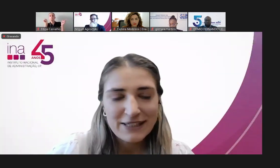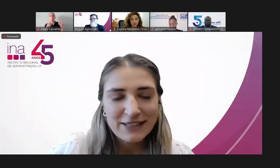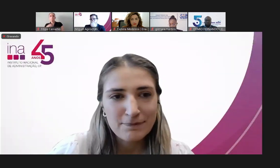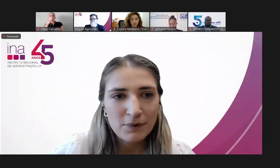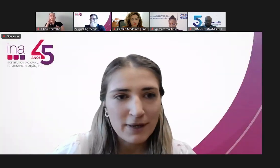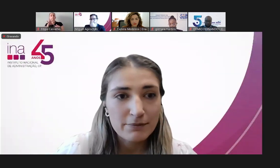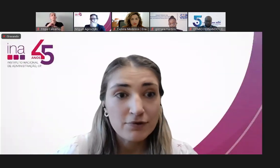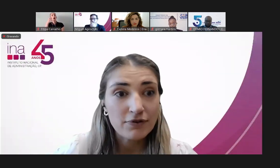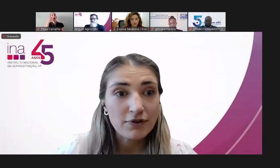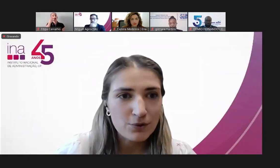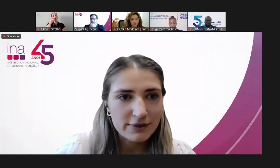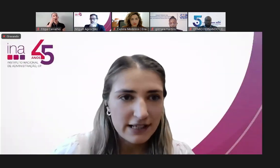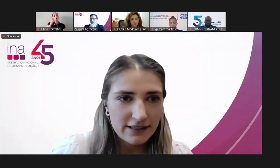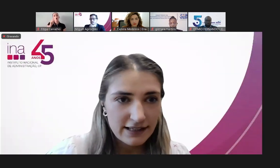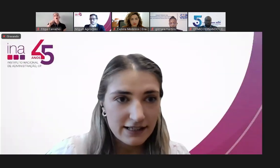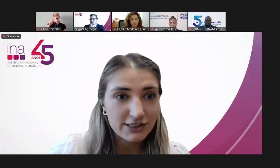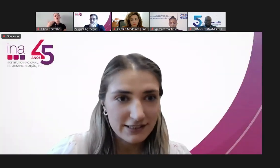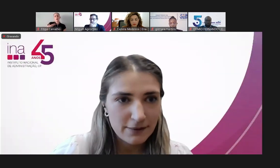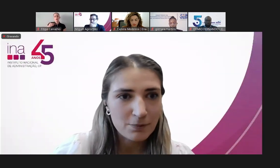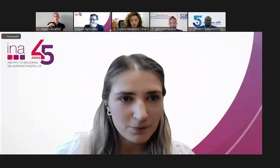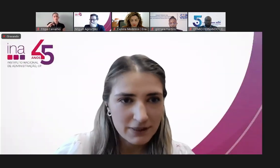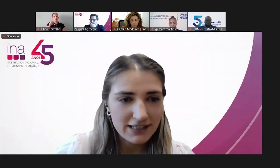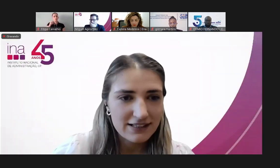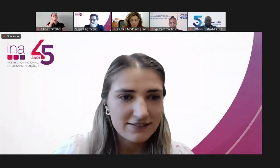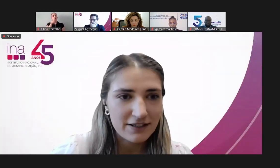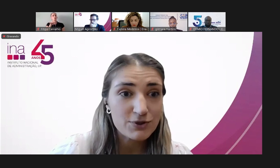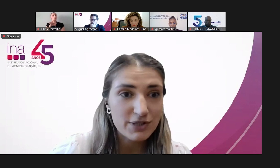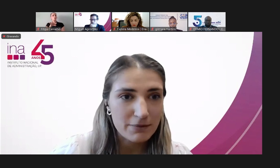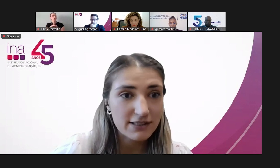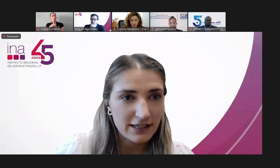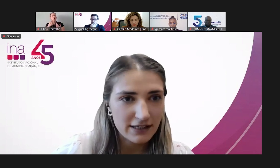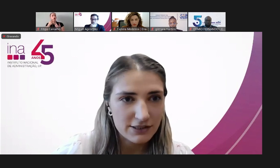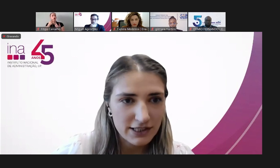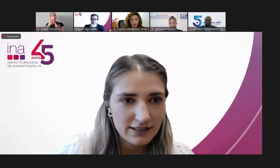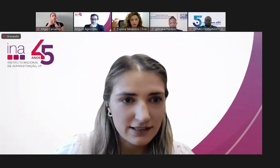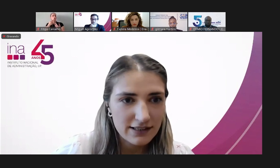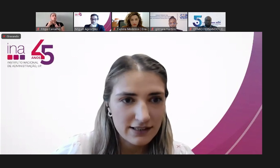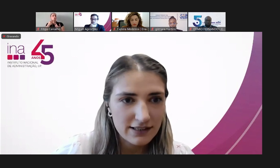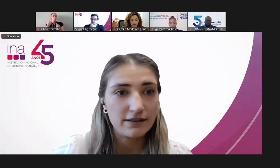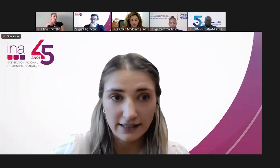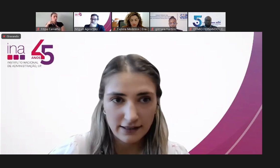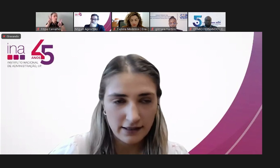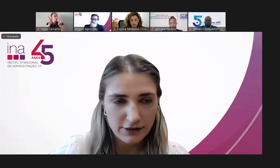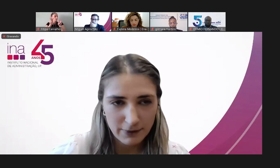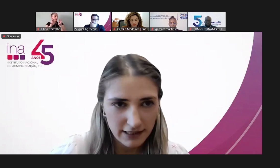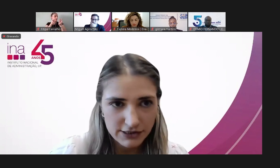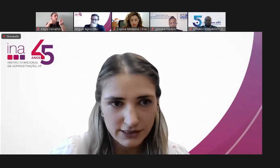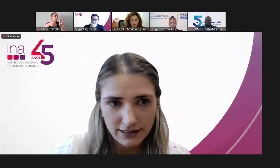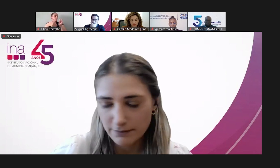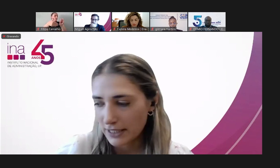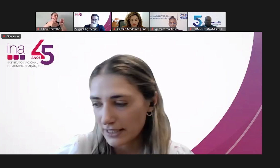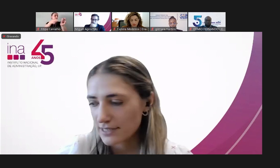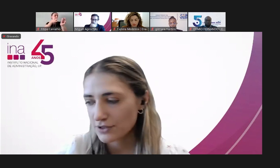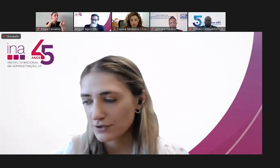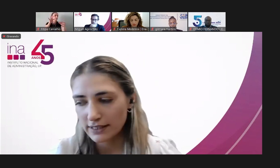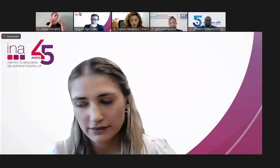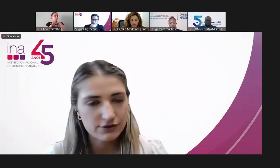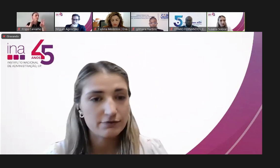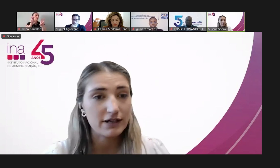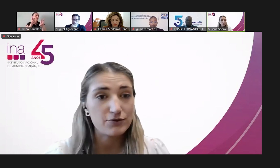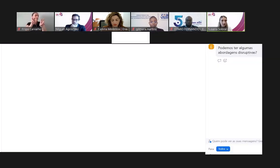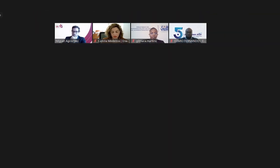EDMIO. O EDMIO falou da agenda pública, de vários temas que têm em agenda, que têm explanadas na lei de